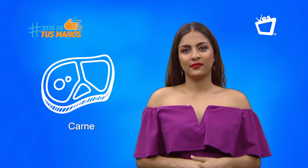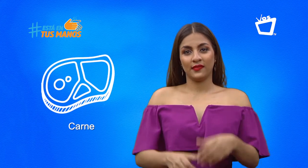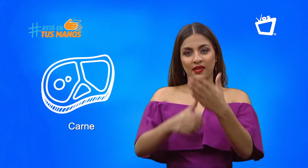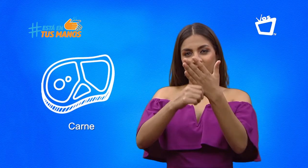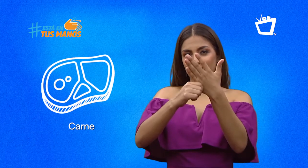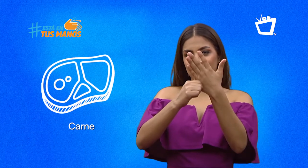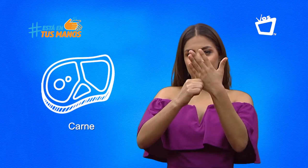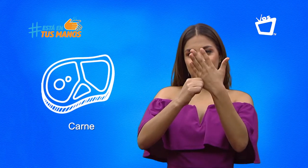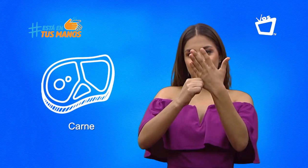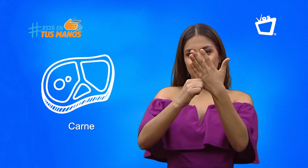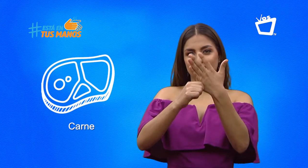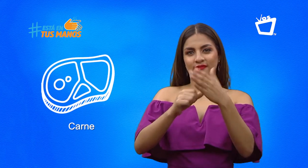carne